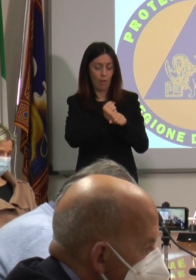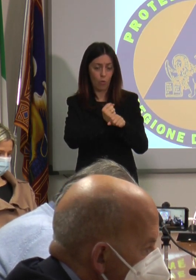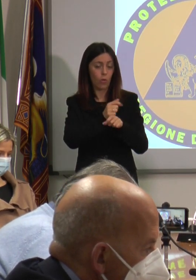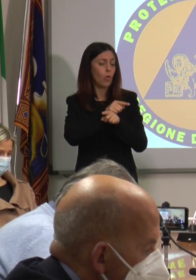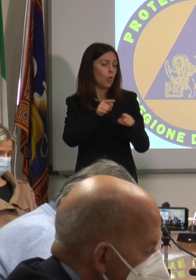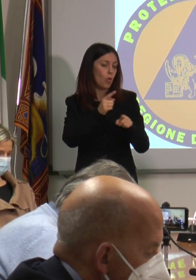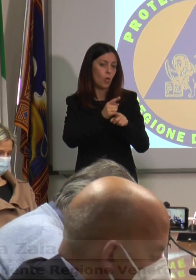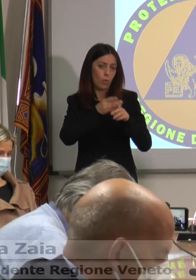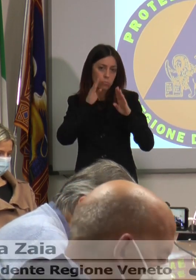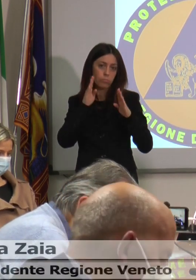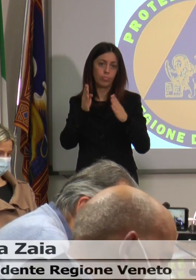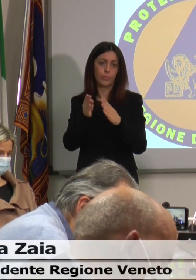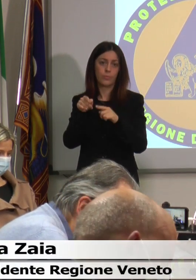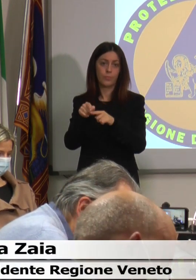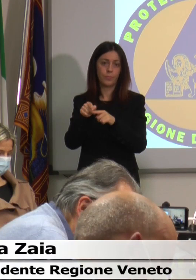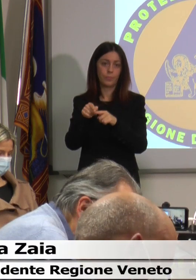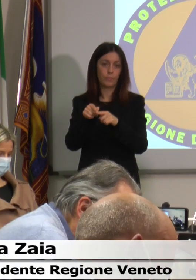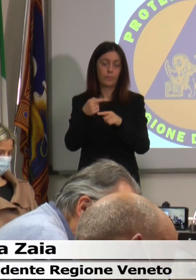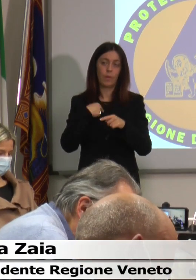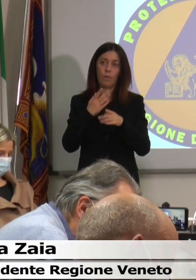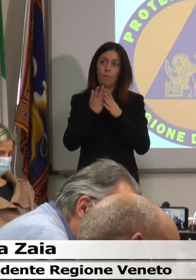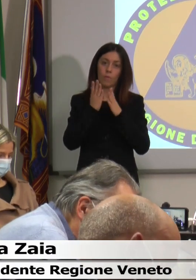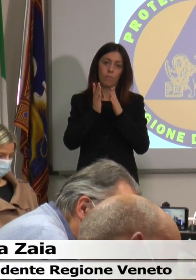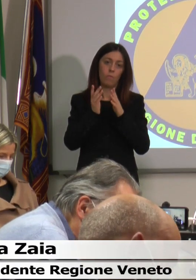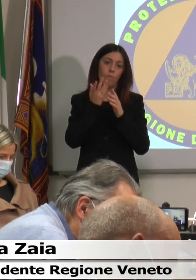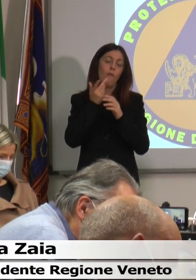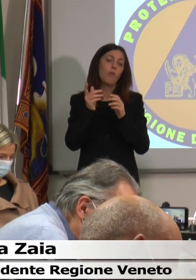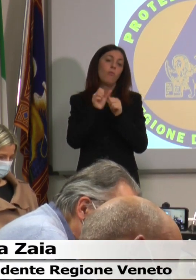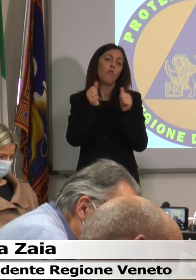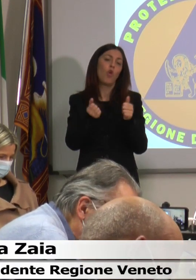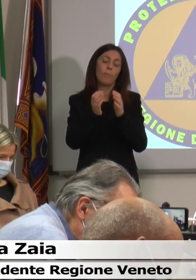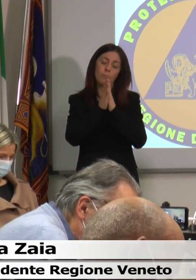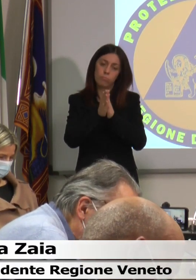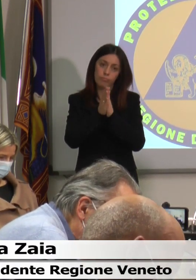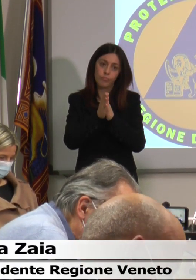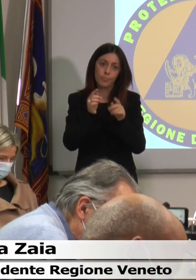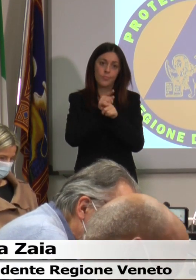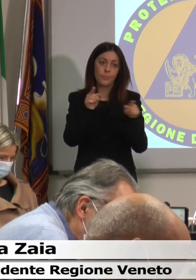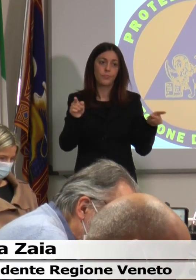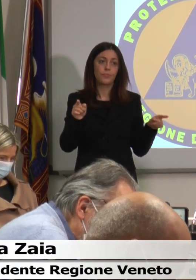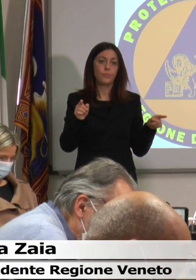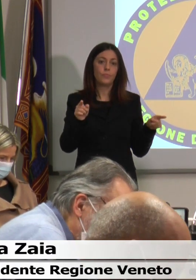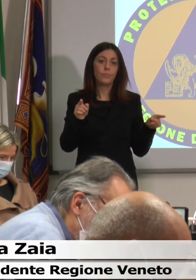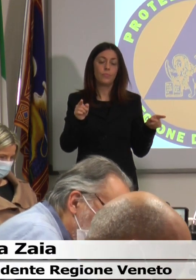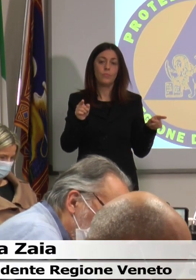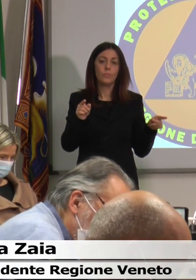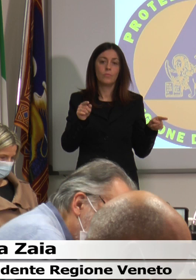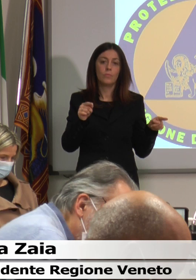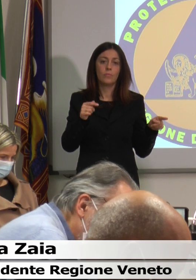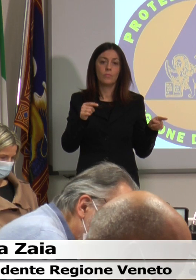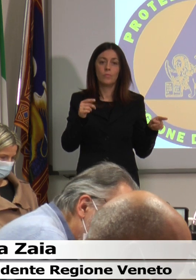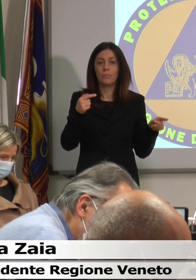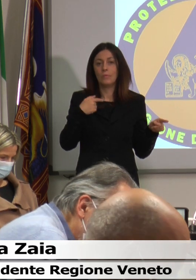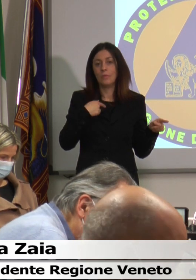che a livello nazionale, questo è un appello che faccio, lo faccio un po', come si può dire, volando alto, ma chi ha